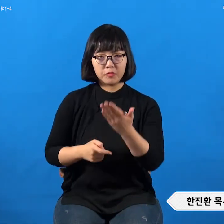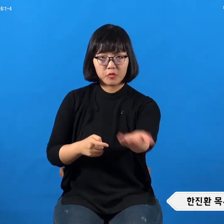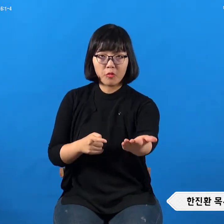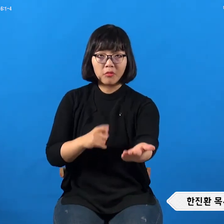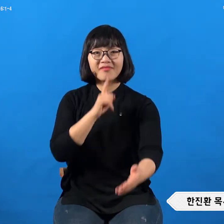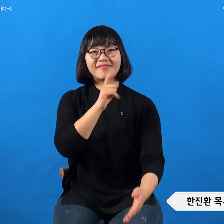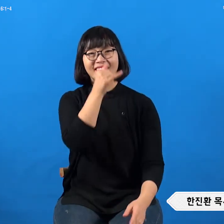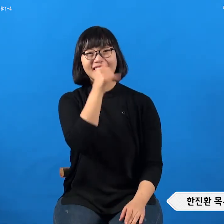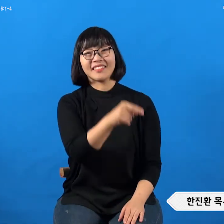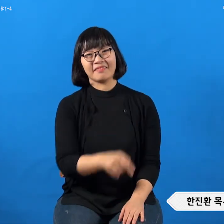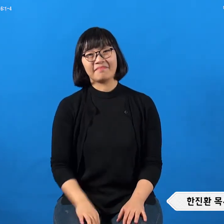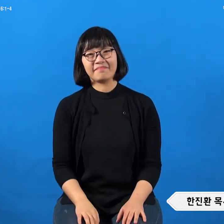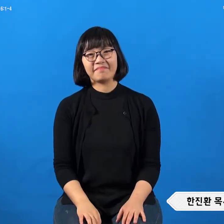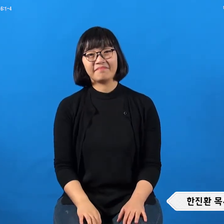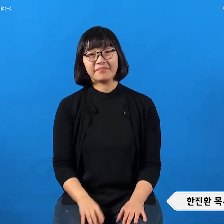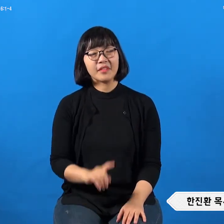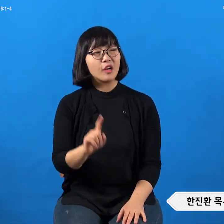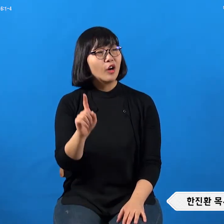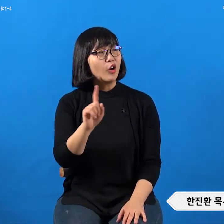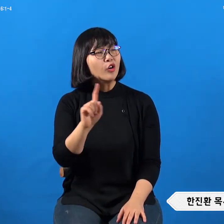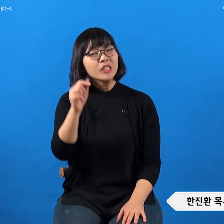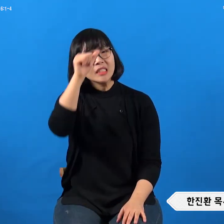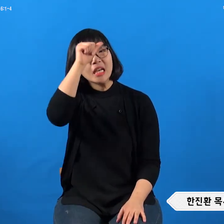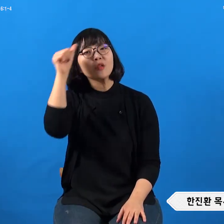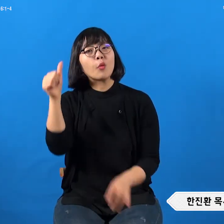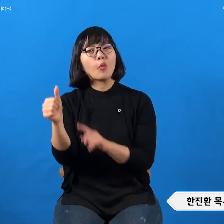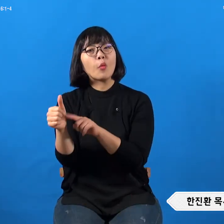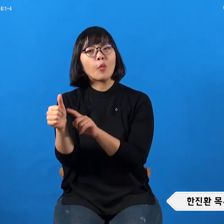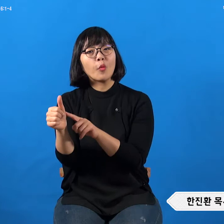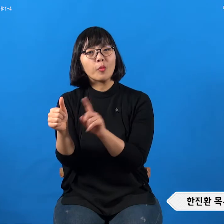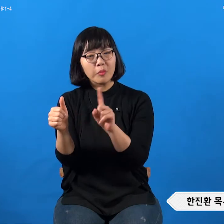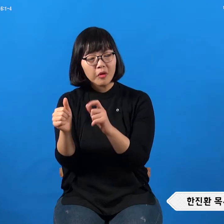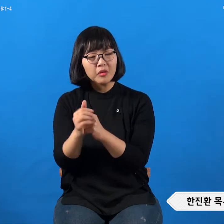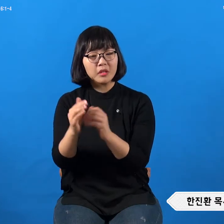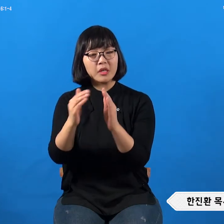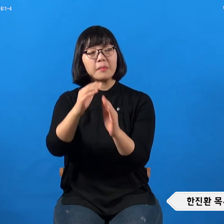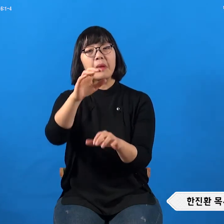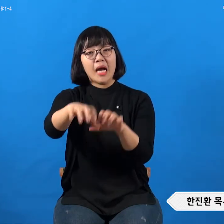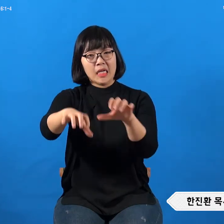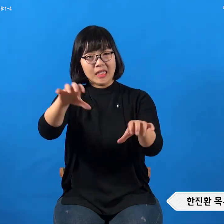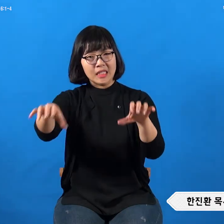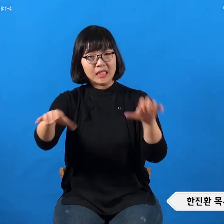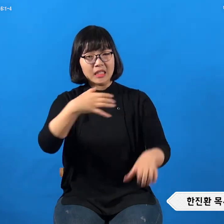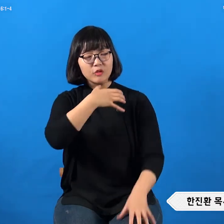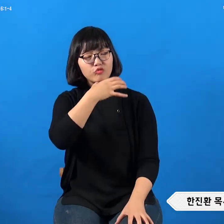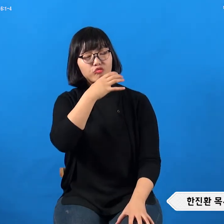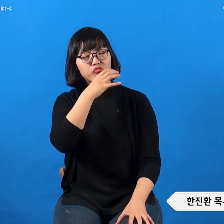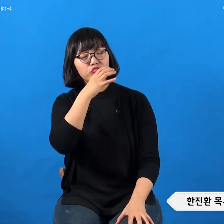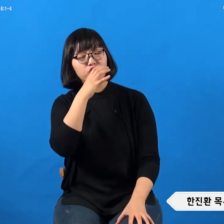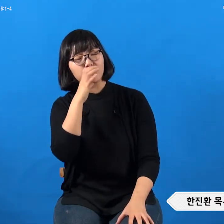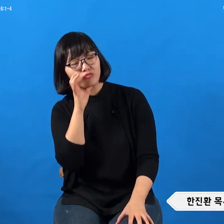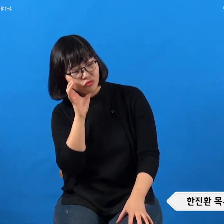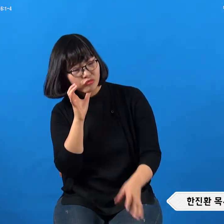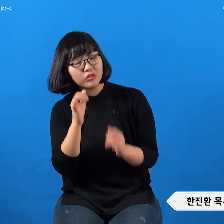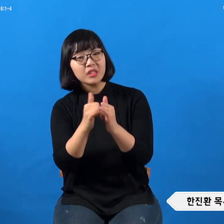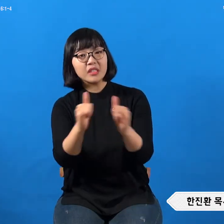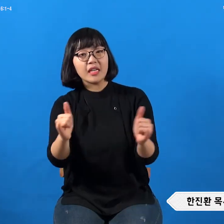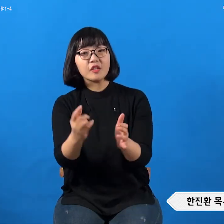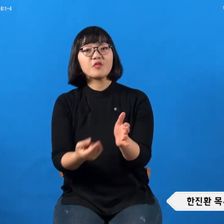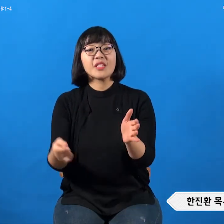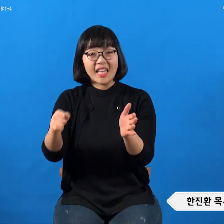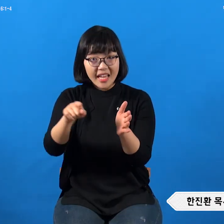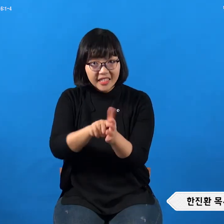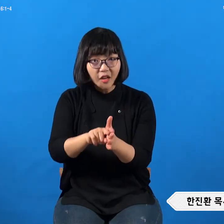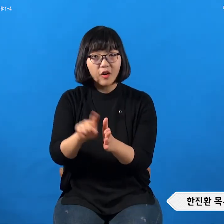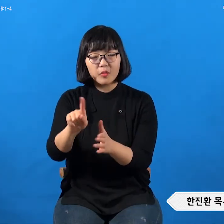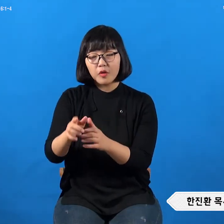합니다. 울진에 사는 어떤 장로님은 마을에 연로하신 어르신들 위해서 자기 영농